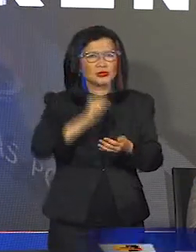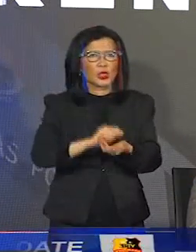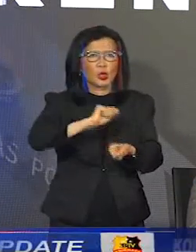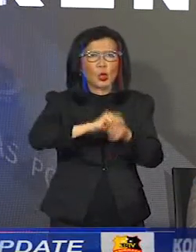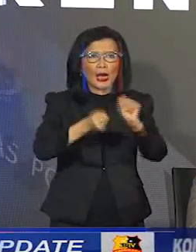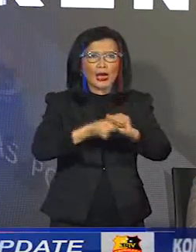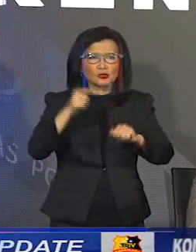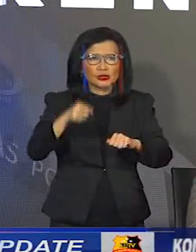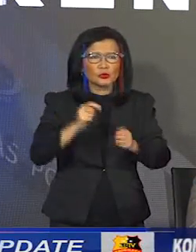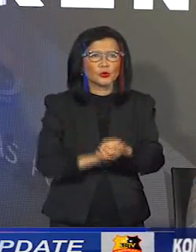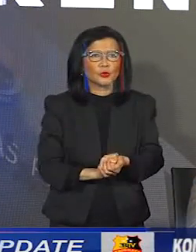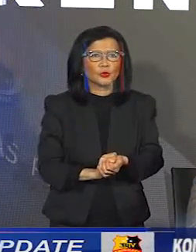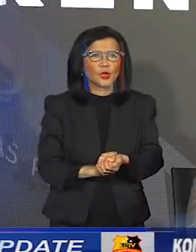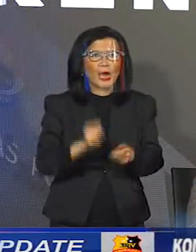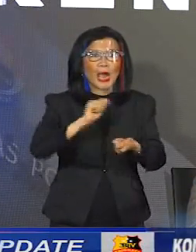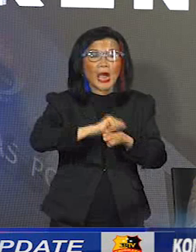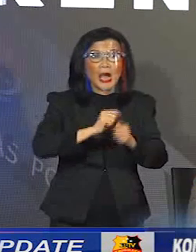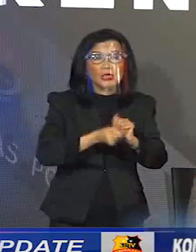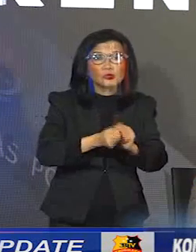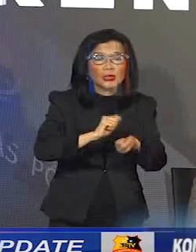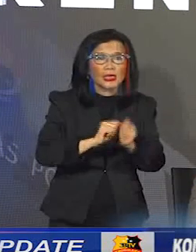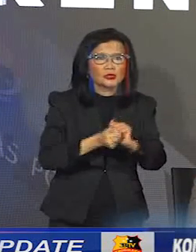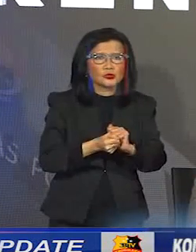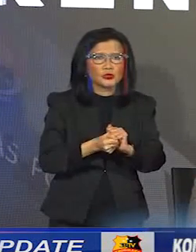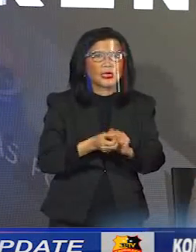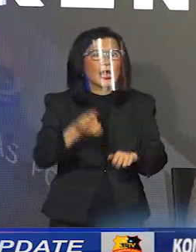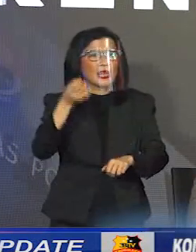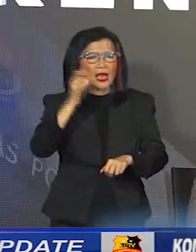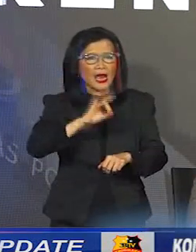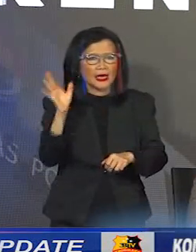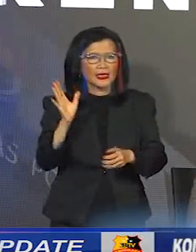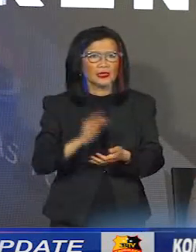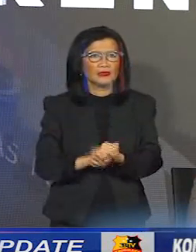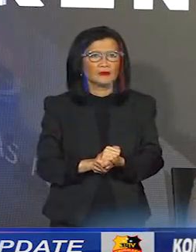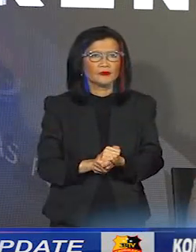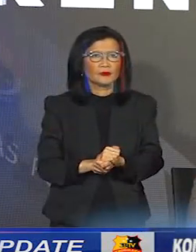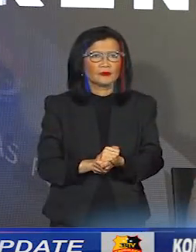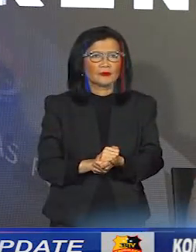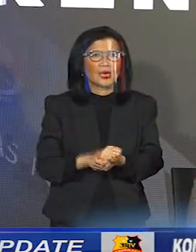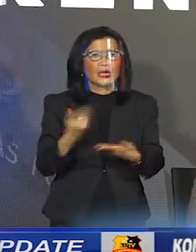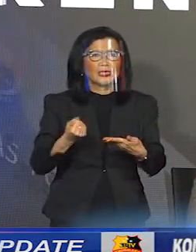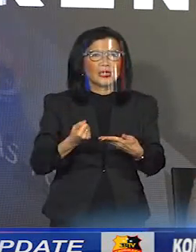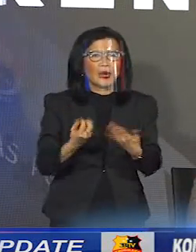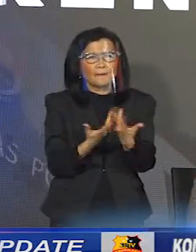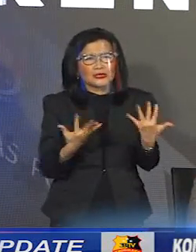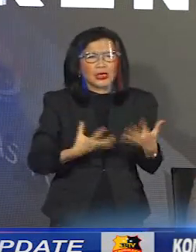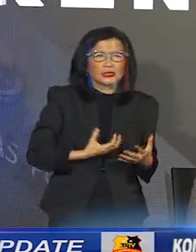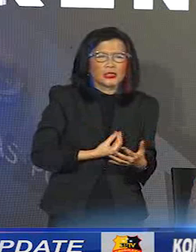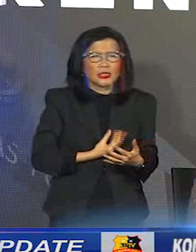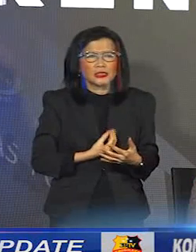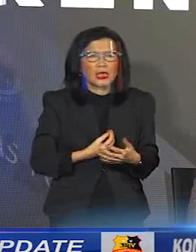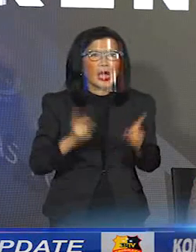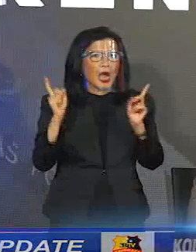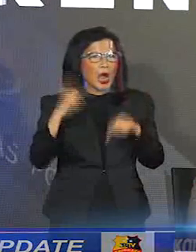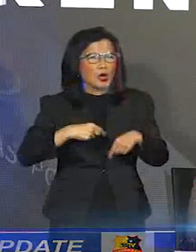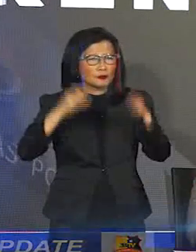kasus tersebut, di mana kasus-kasus konvensional yang sifatnya meresahkan masyarakat harus